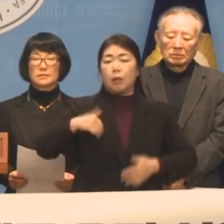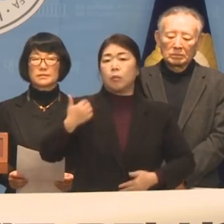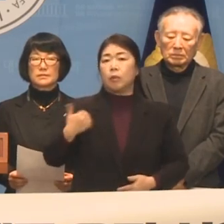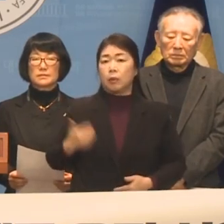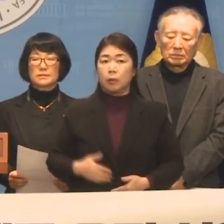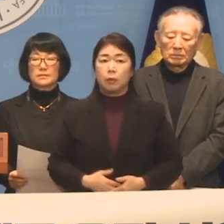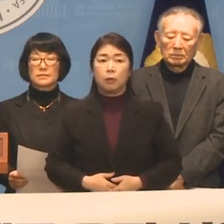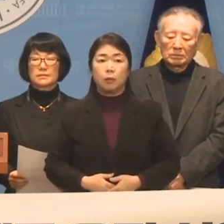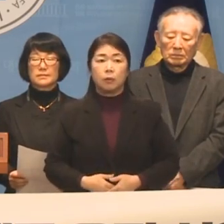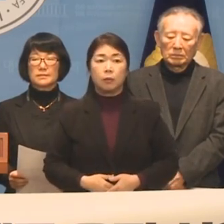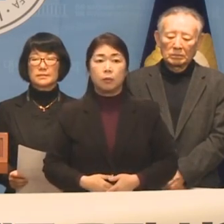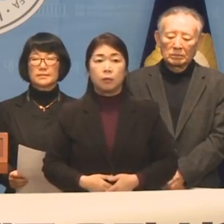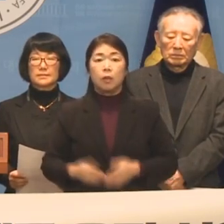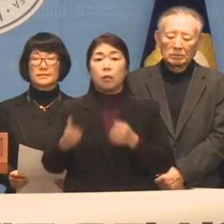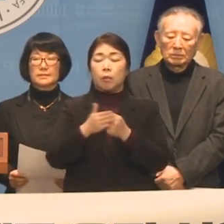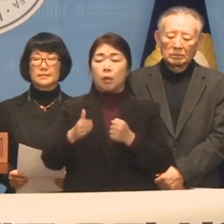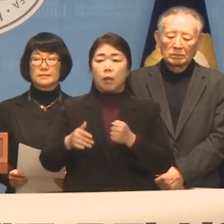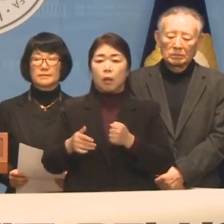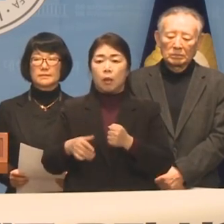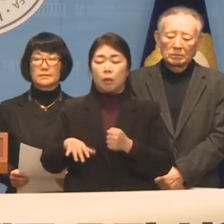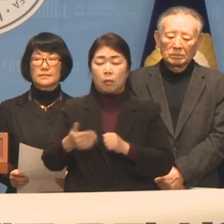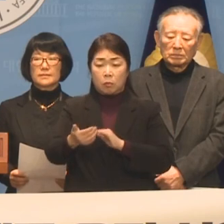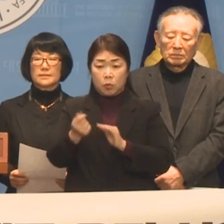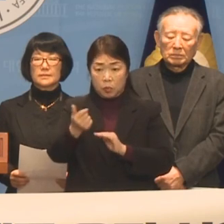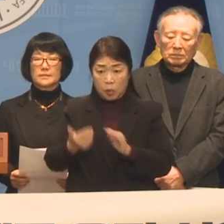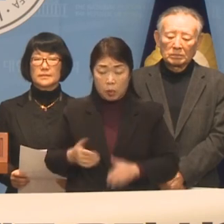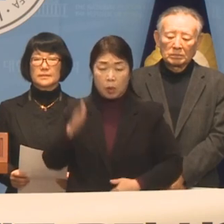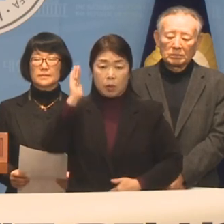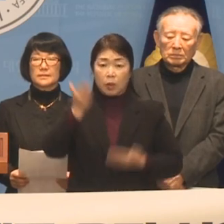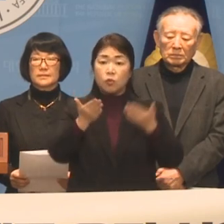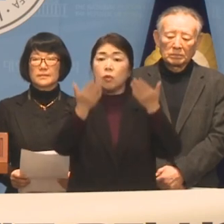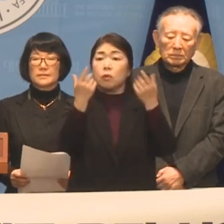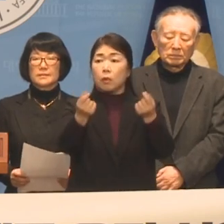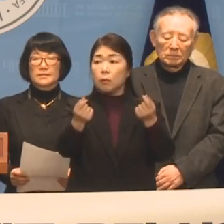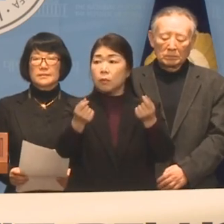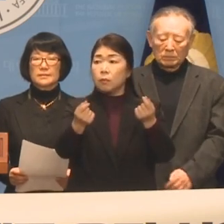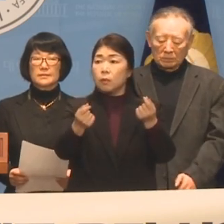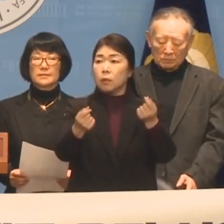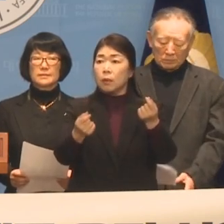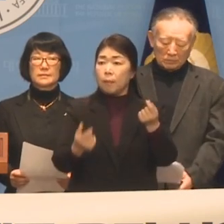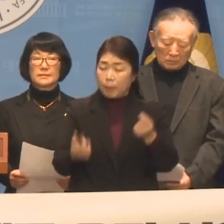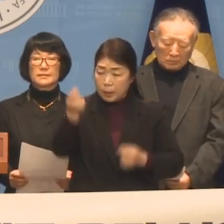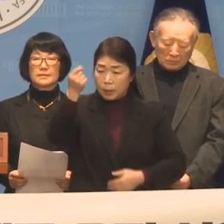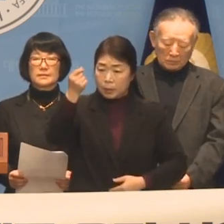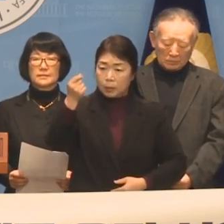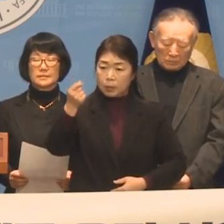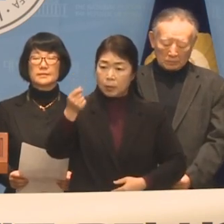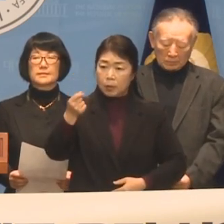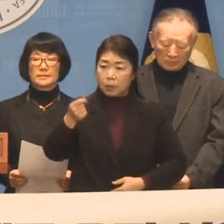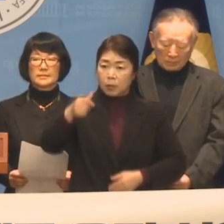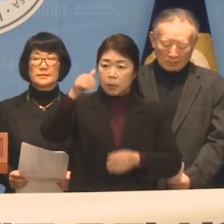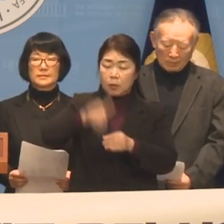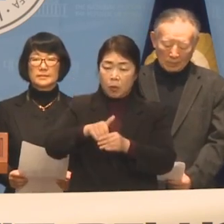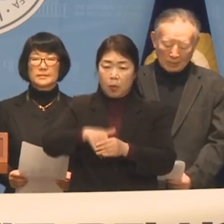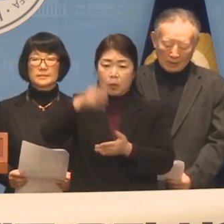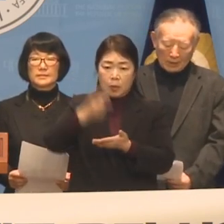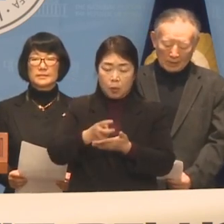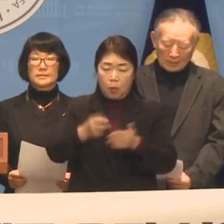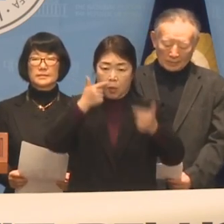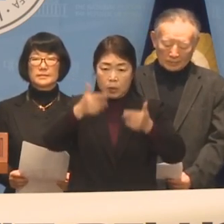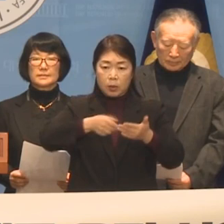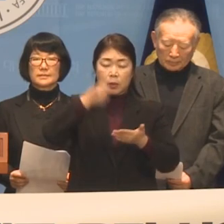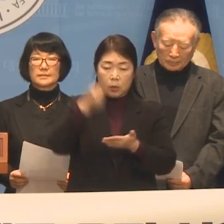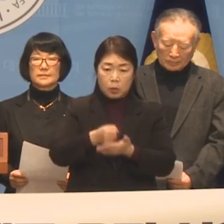그래서 앞에서도 말씀드렸듯이 사실 빨리 여기에 대해서 책임감을 가지고